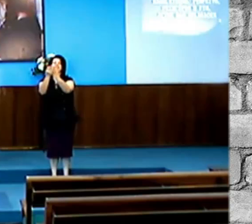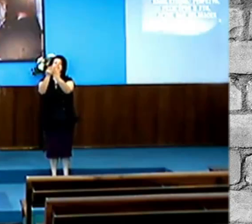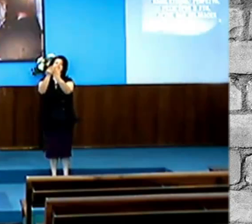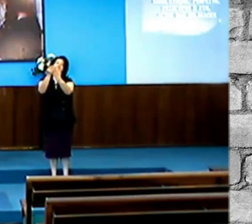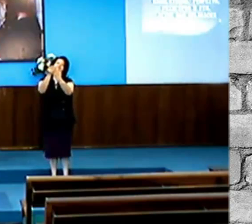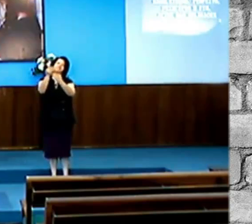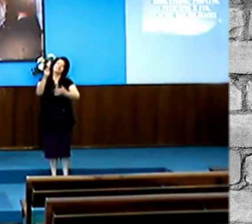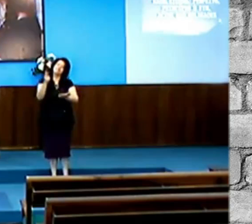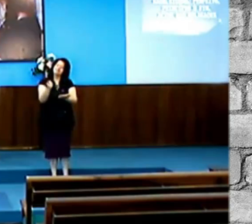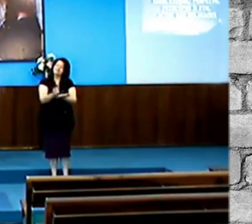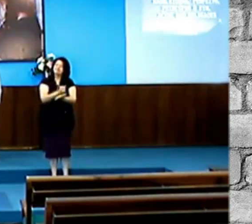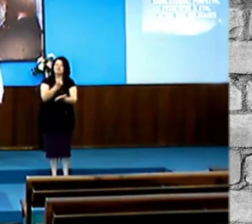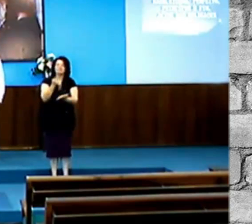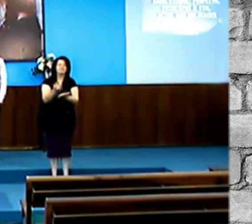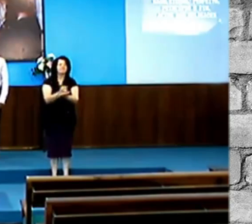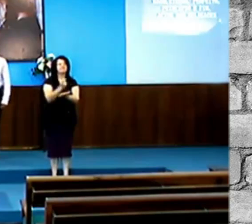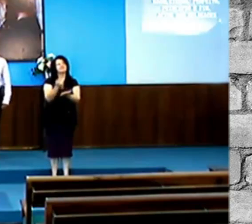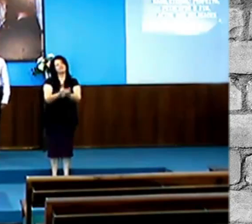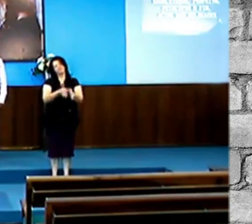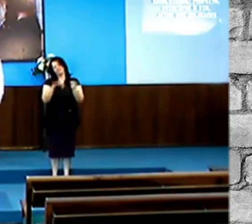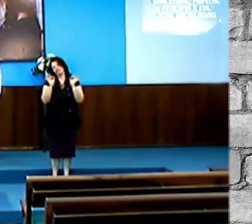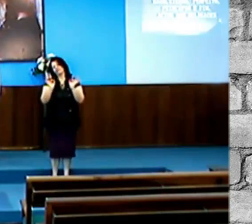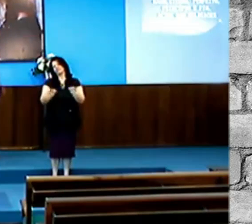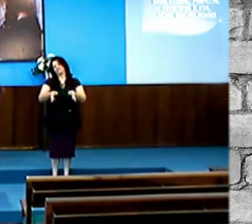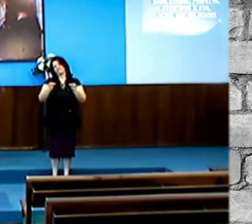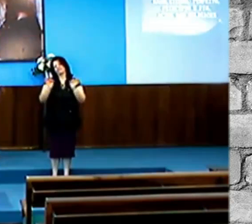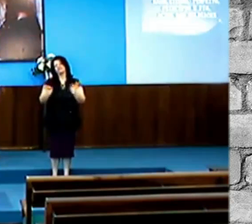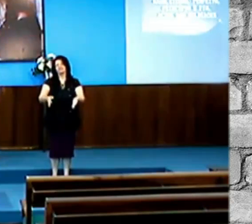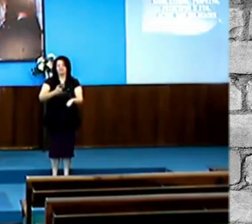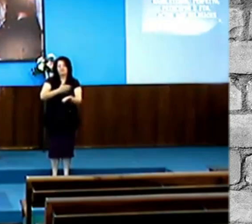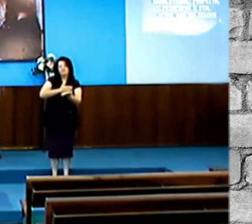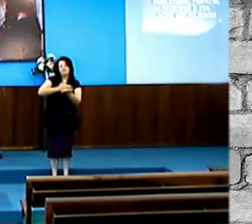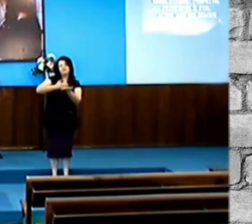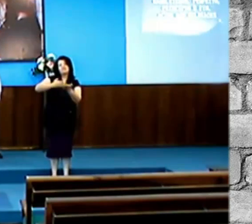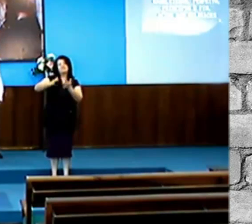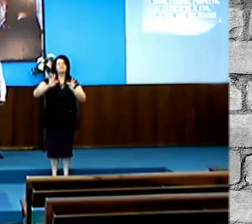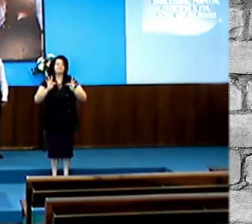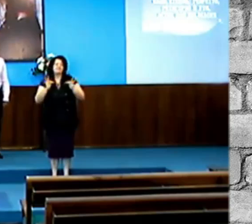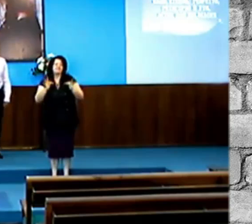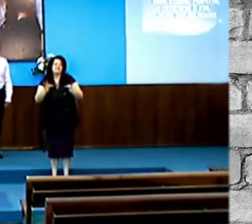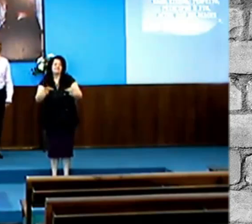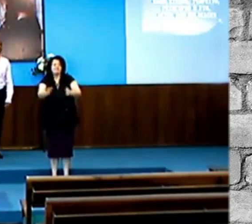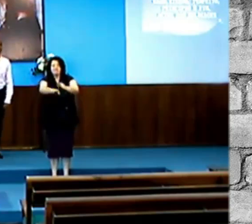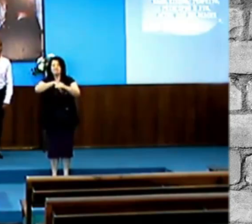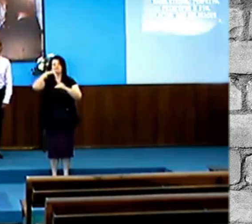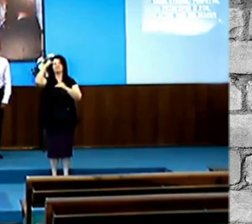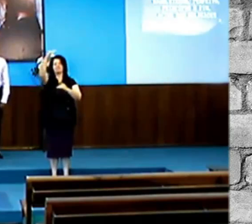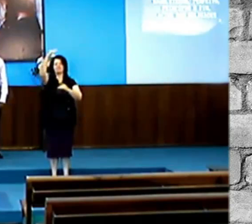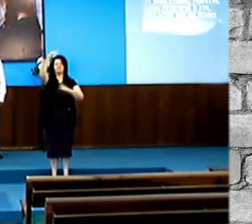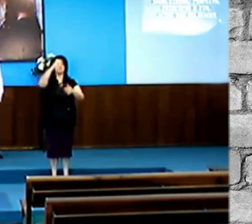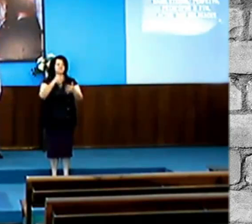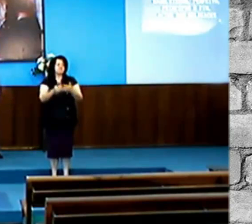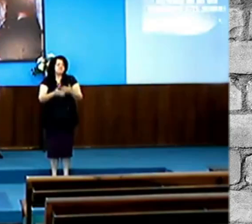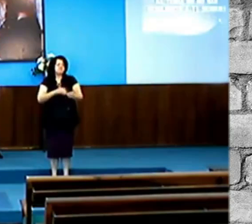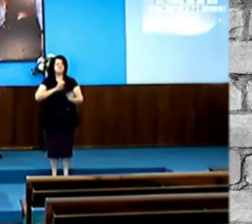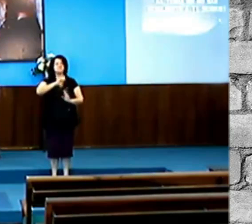mãos. Eterno, perfeito, princípio e fim, acima das religiões.